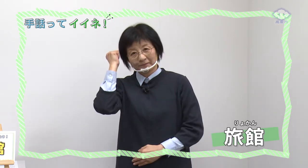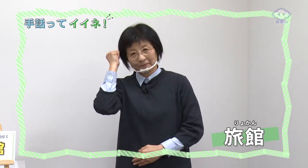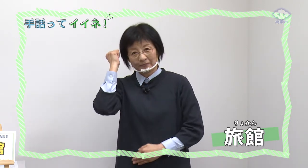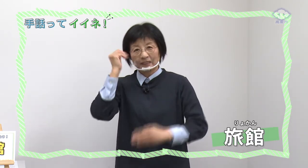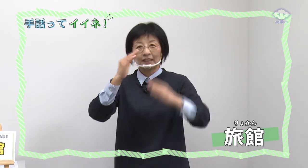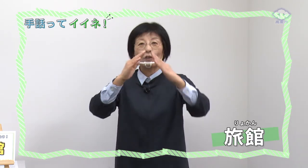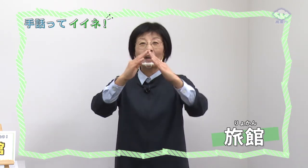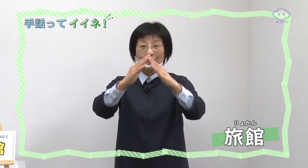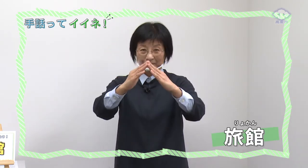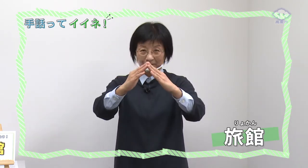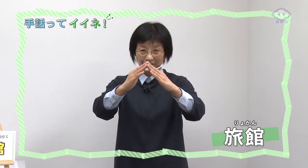旅館。